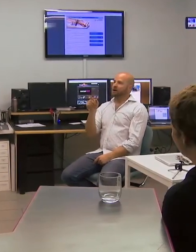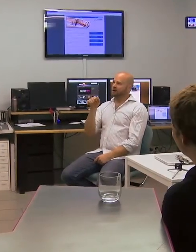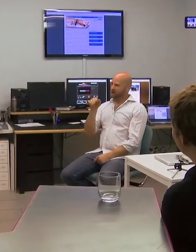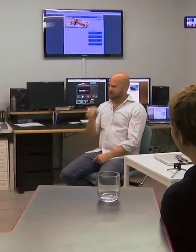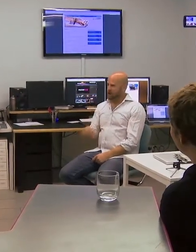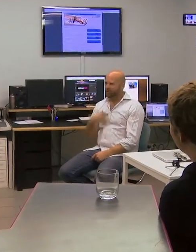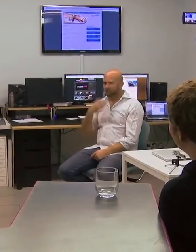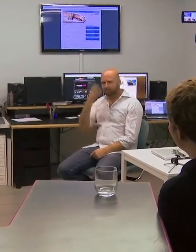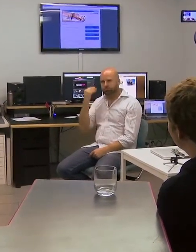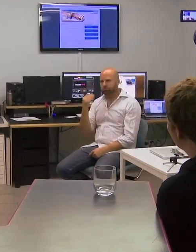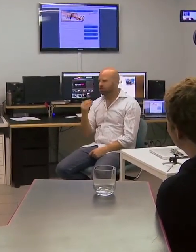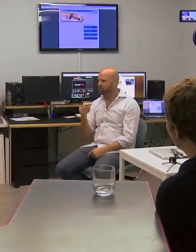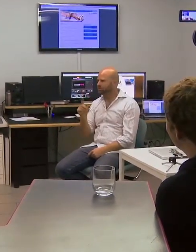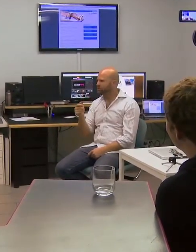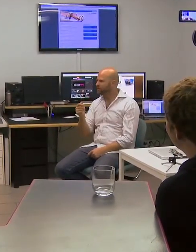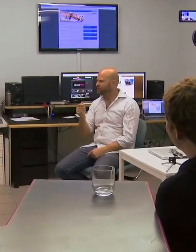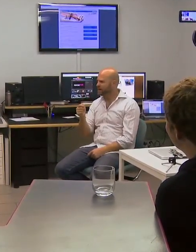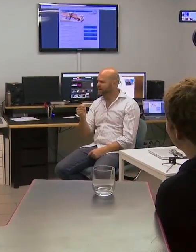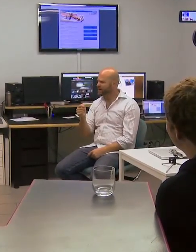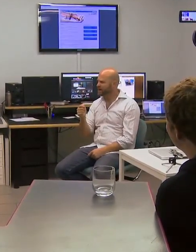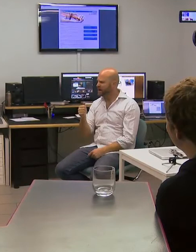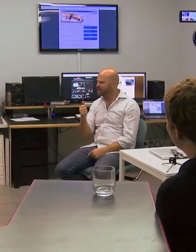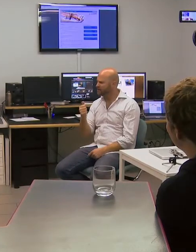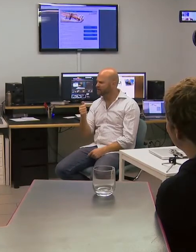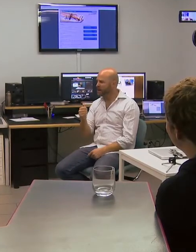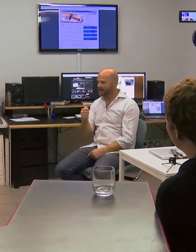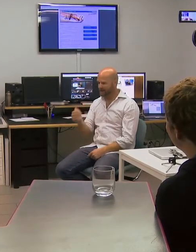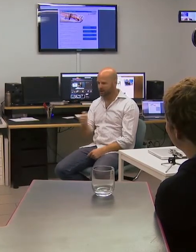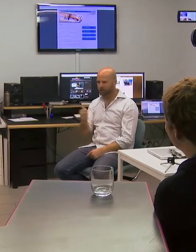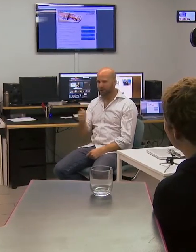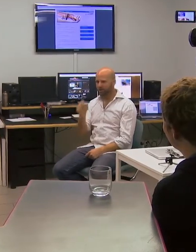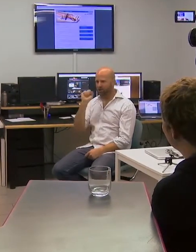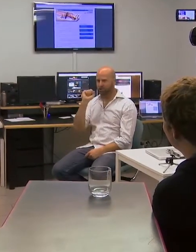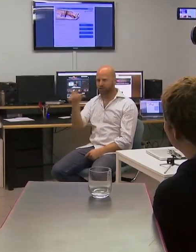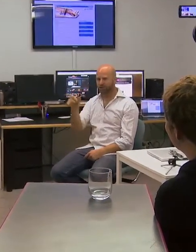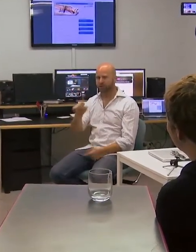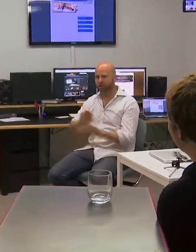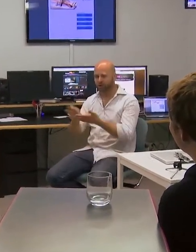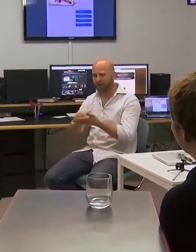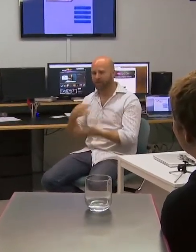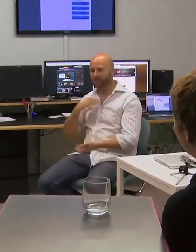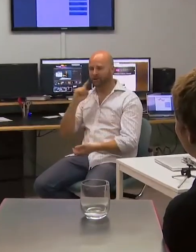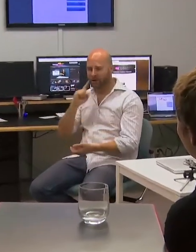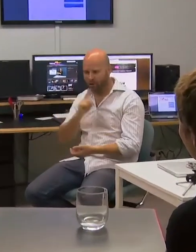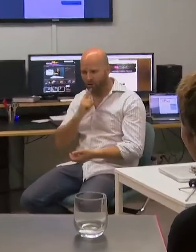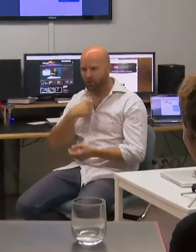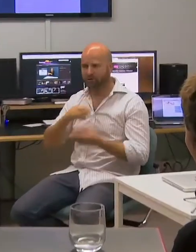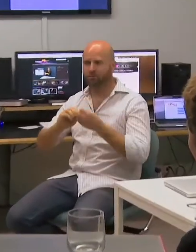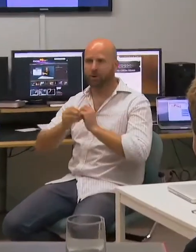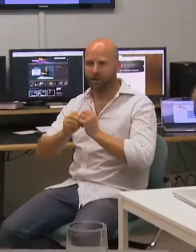müsste, Rega, genau. Da habe ich vergessen, was muss ich da? Also muss ich ein SMS schicken? Ich bin